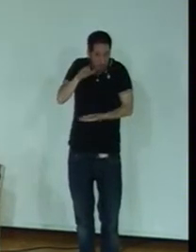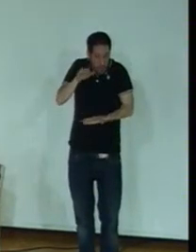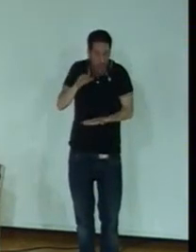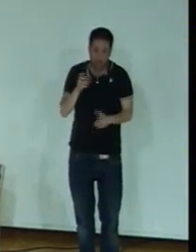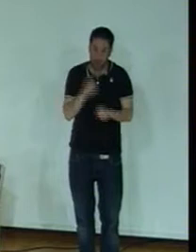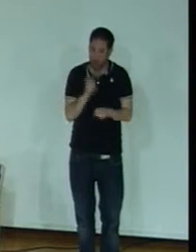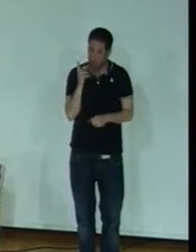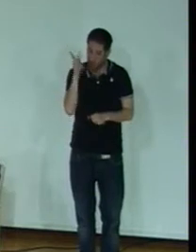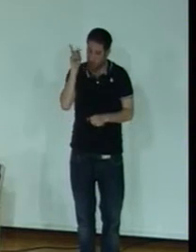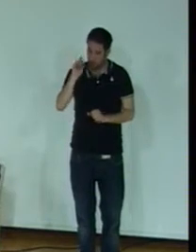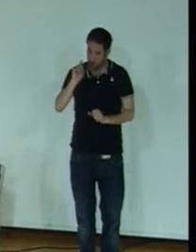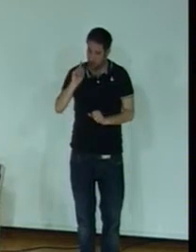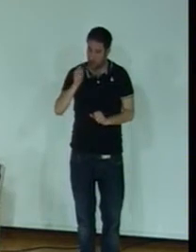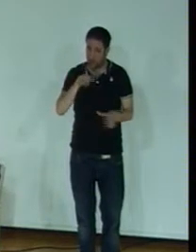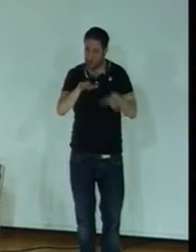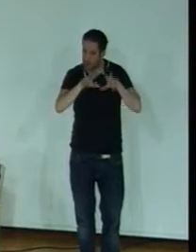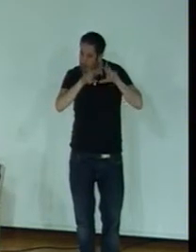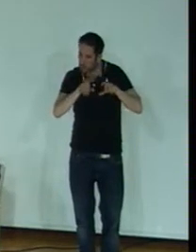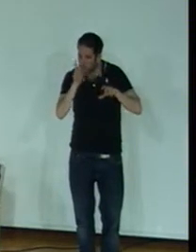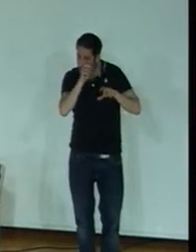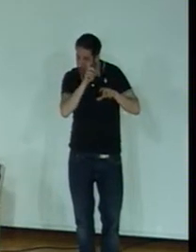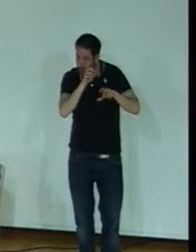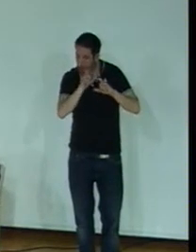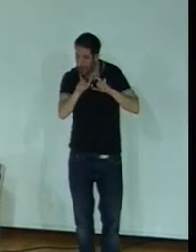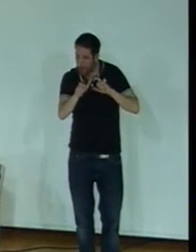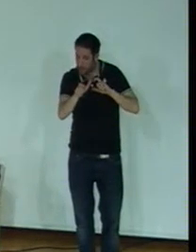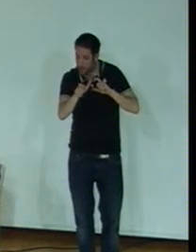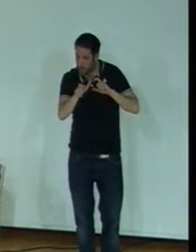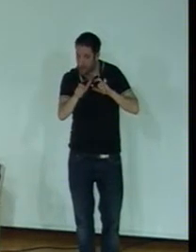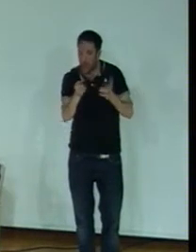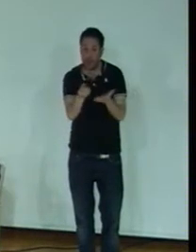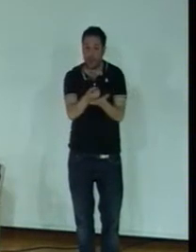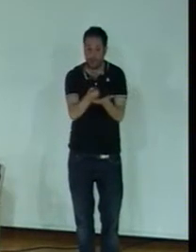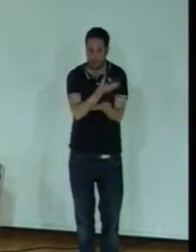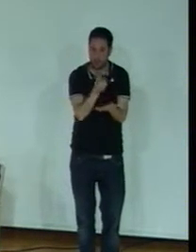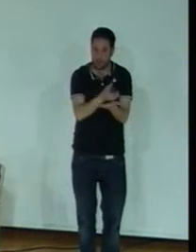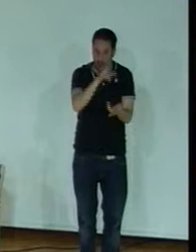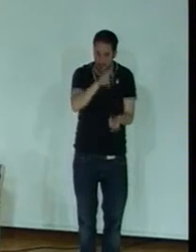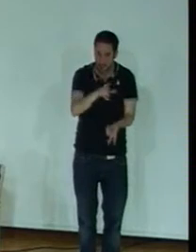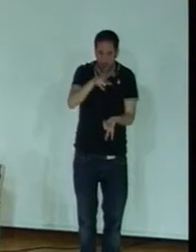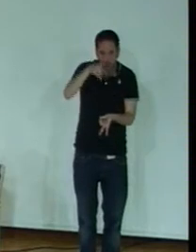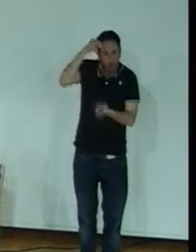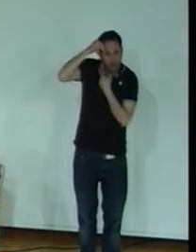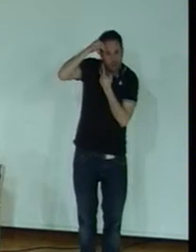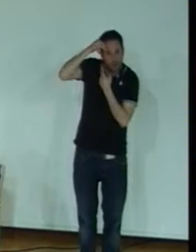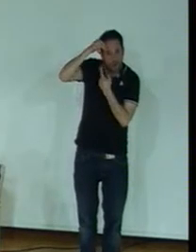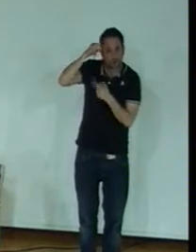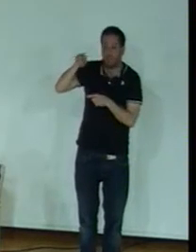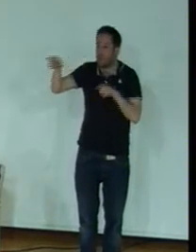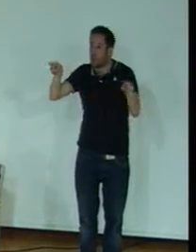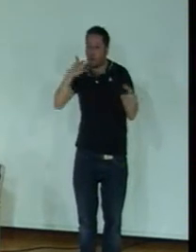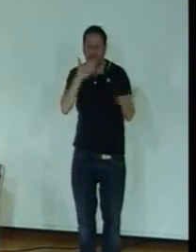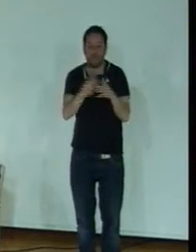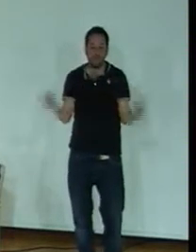Ça, c'est déjà beaucoup plus dur. C'est un travail de traitement qui est déjà plus difficile. Et puis après, il n'y a pas d'information, il y a la compréhension. Qu'est-ce que ça veut dire? Par exemple, Alice et Bob